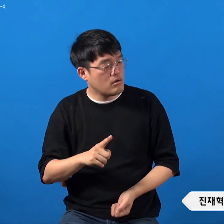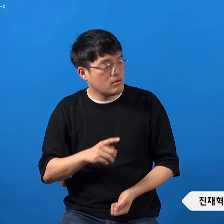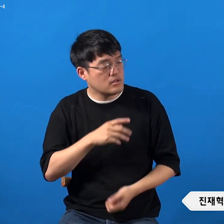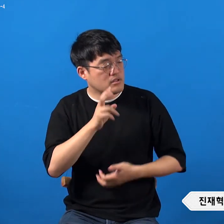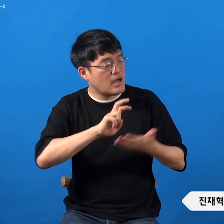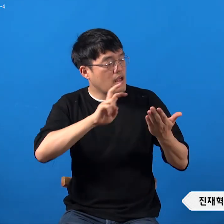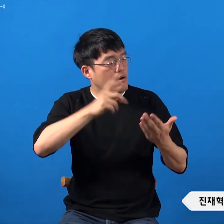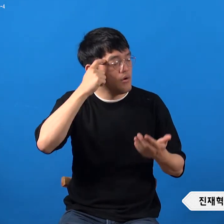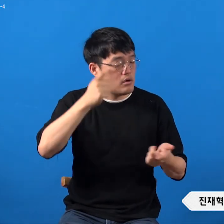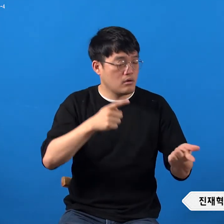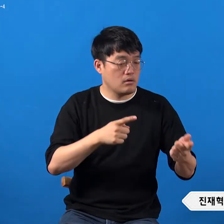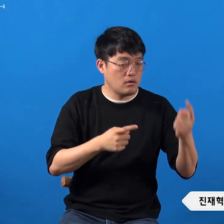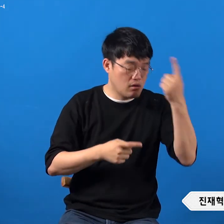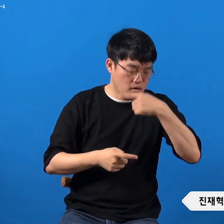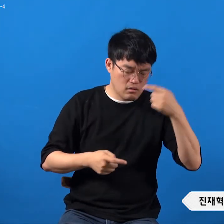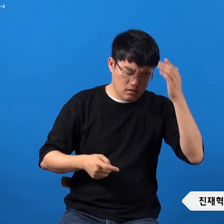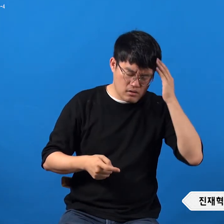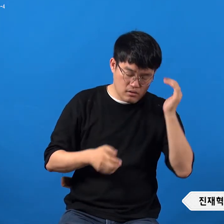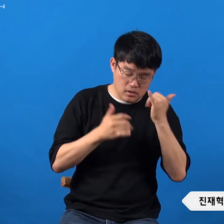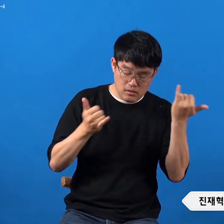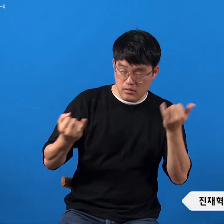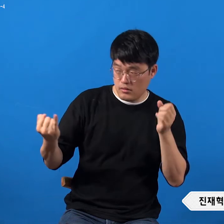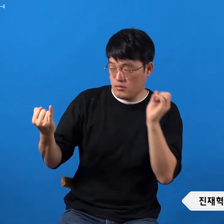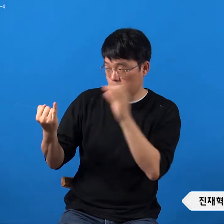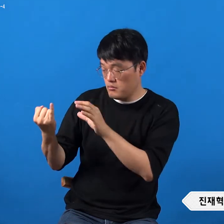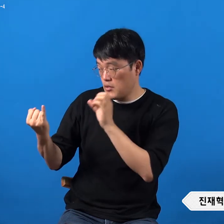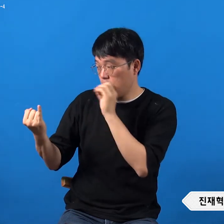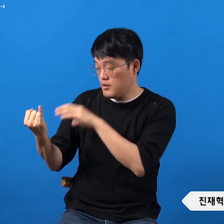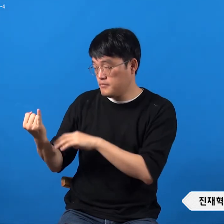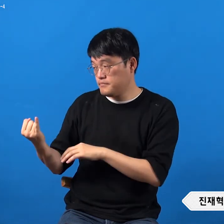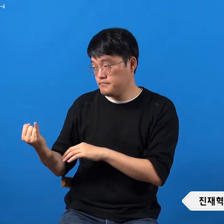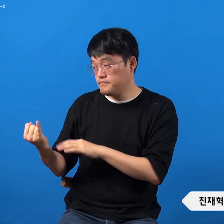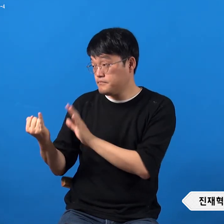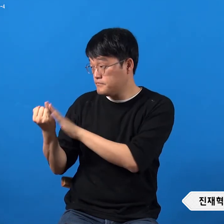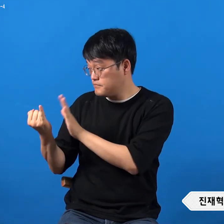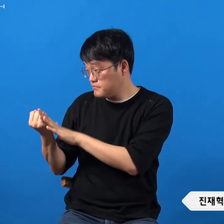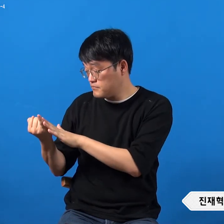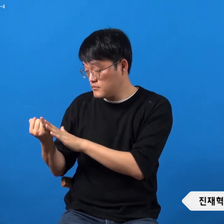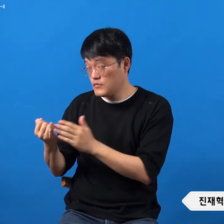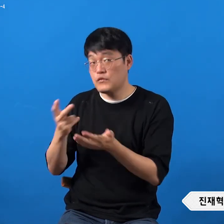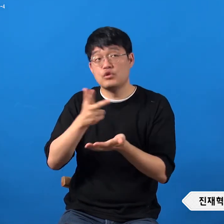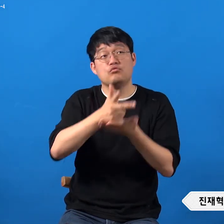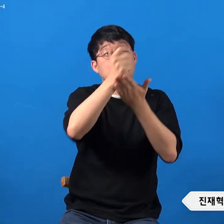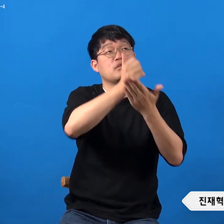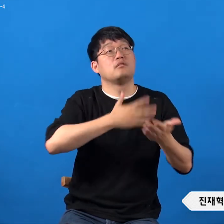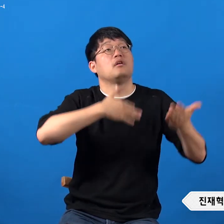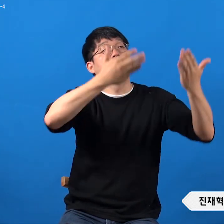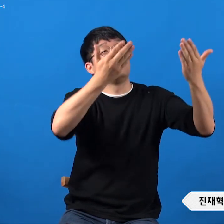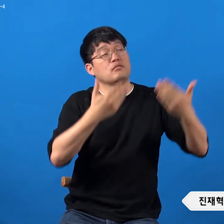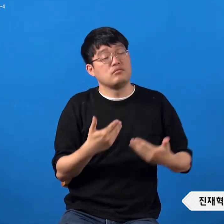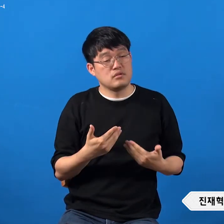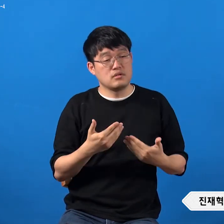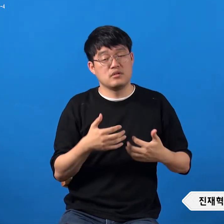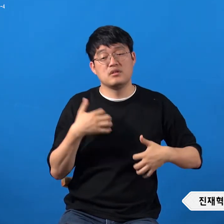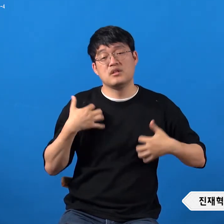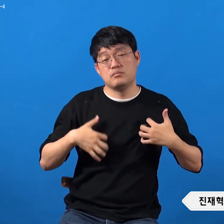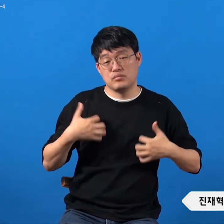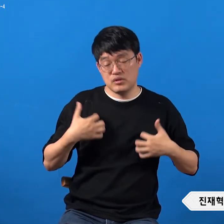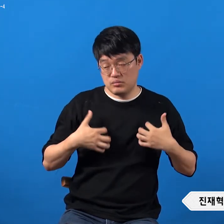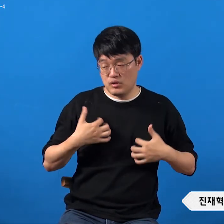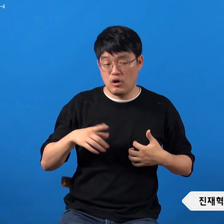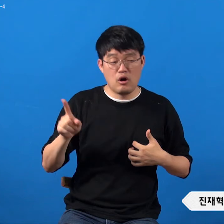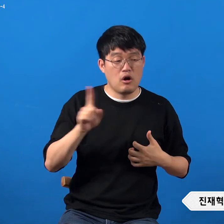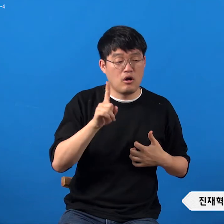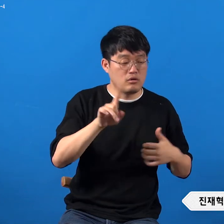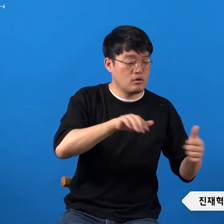그때 흑인 여자 청소부가 히윗을 향해서 이렇게 이야기합니다. 주님께서 나에게 주신 기쁨은